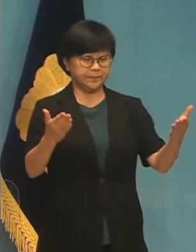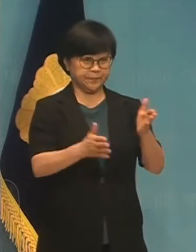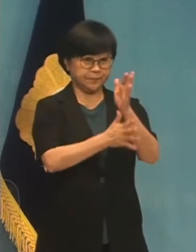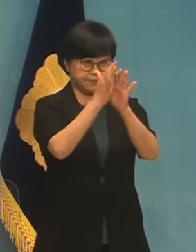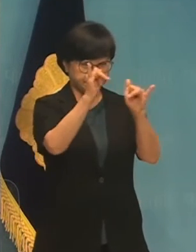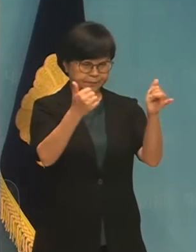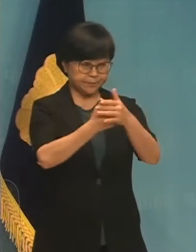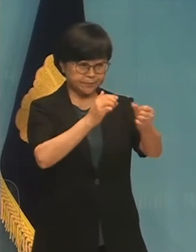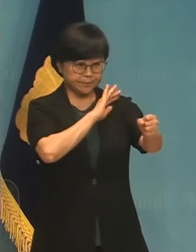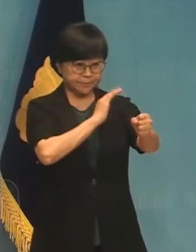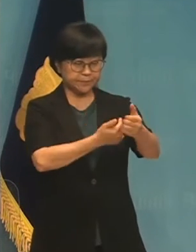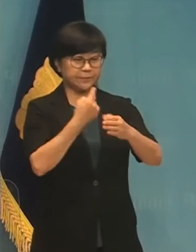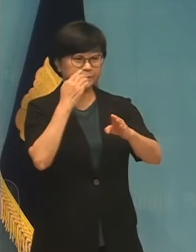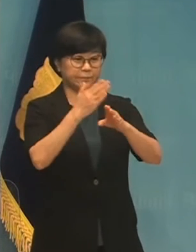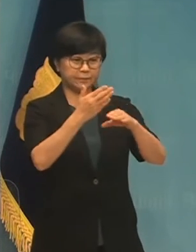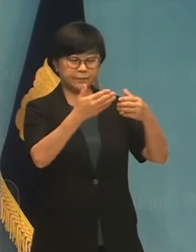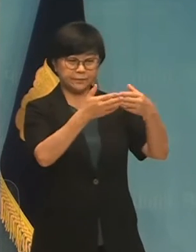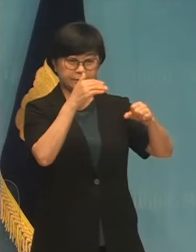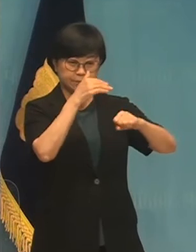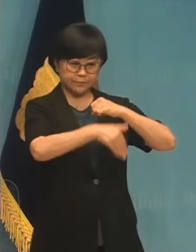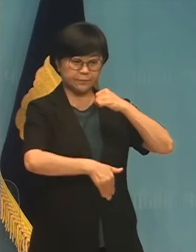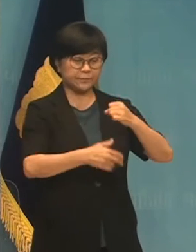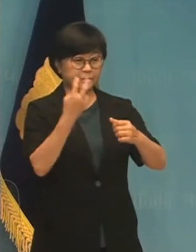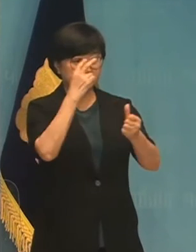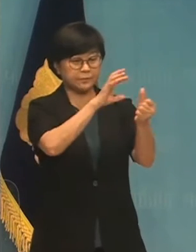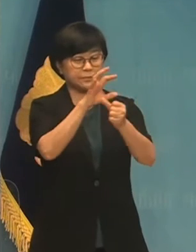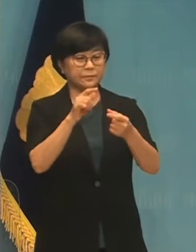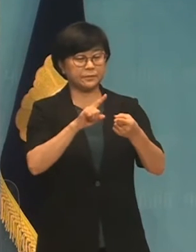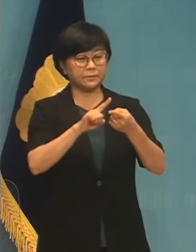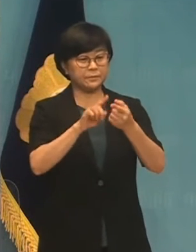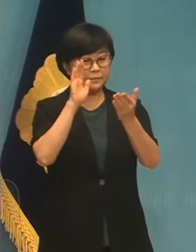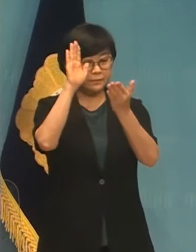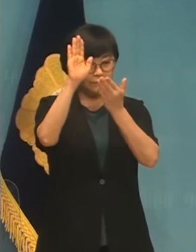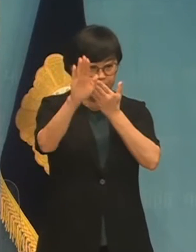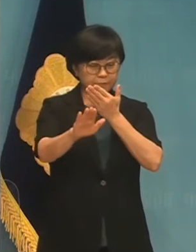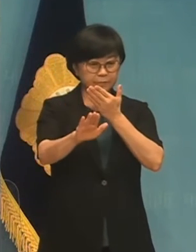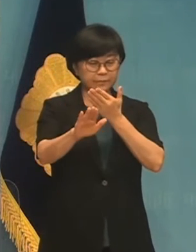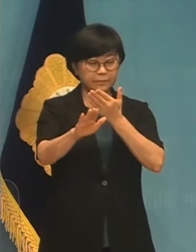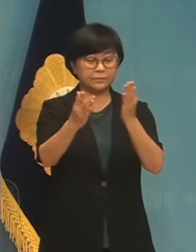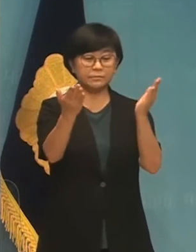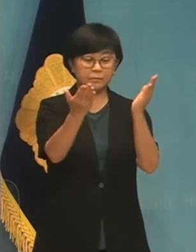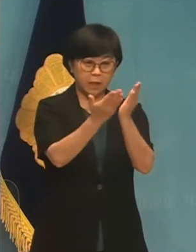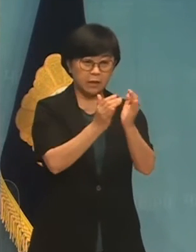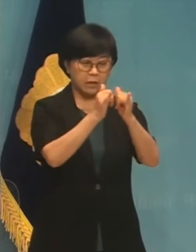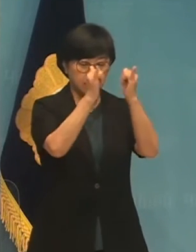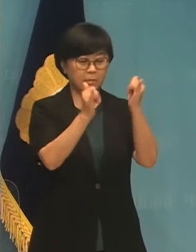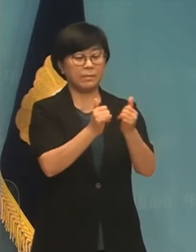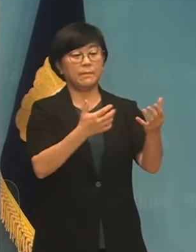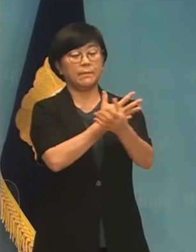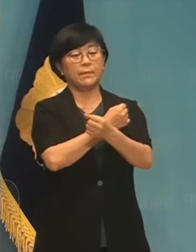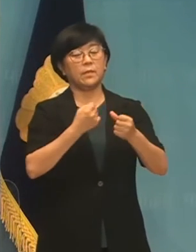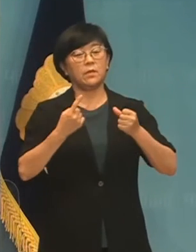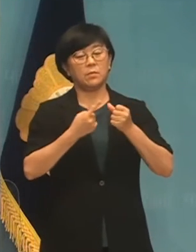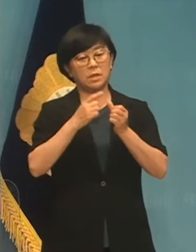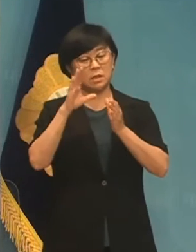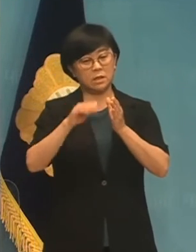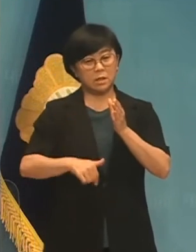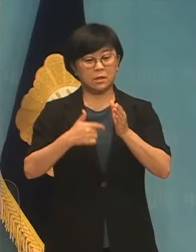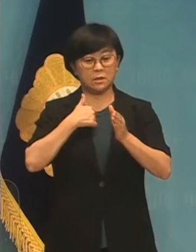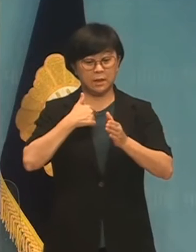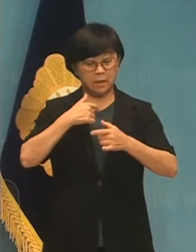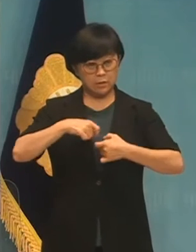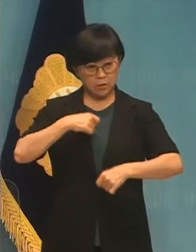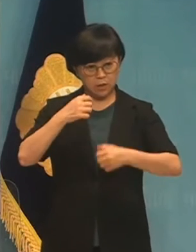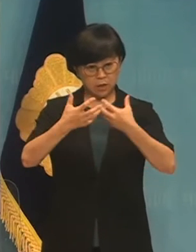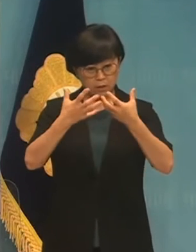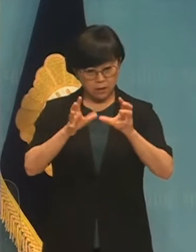노동시민의 권리를 민주주의로 돌보는 가장 미래지향적인 사회계약, 그 첫 시대를 대한민국의